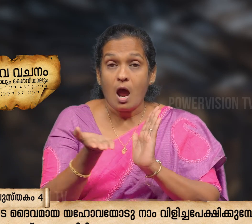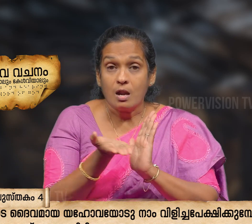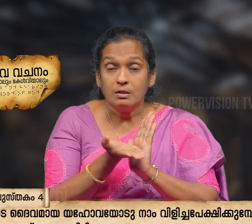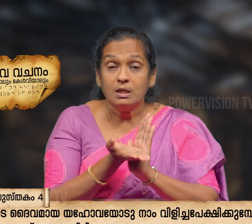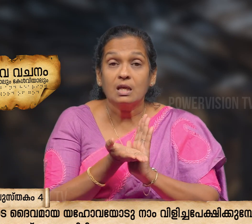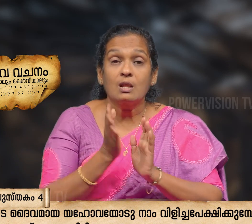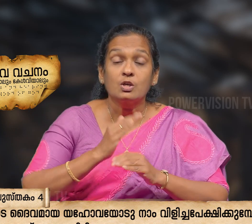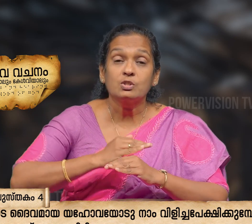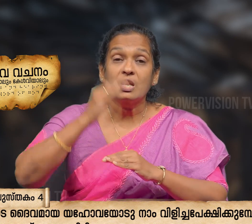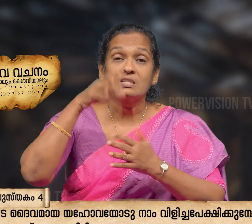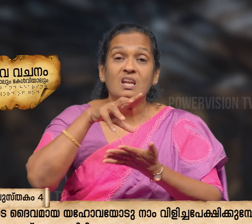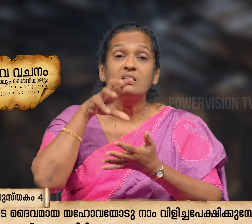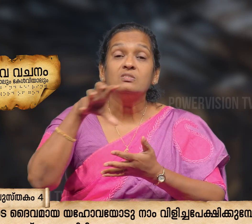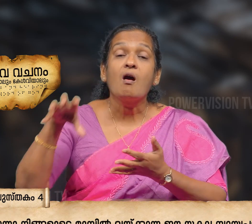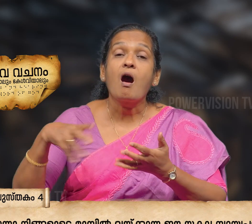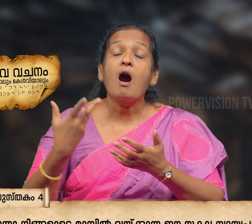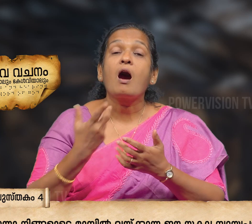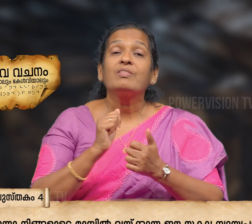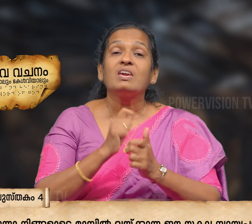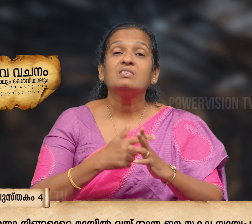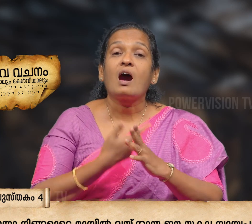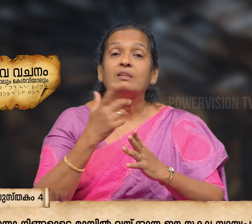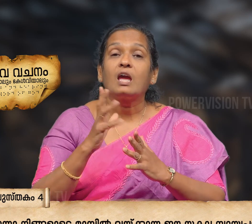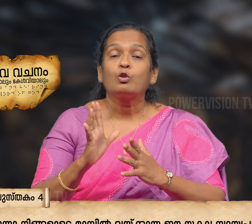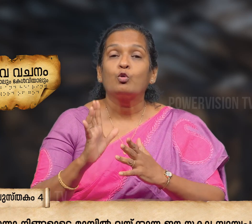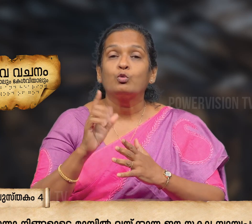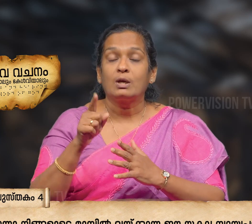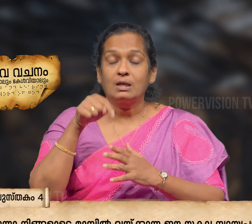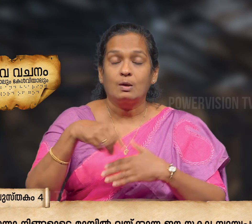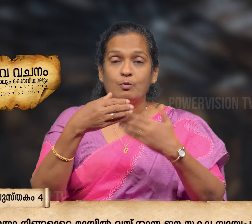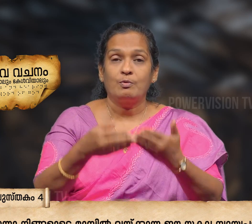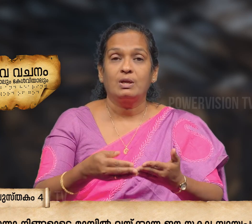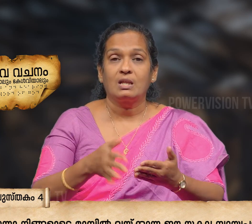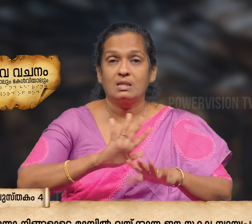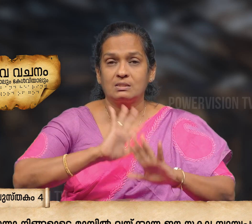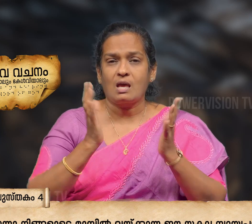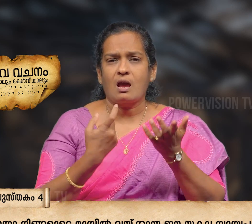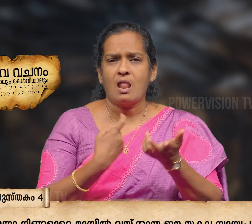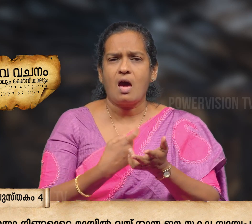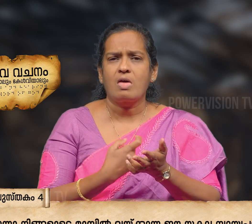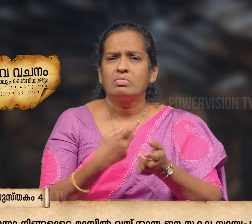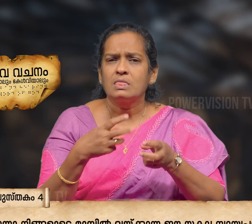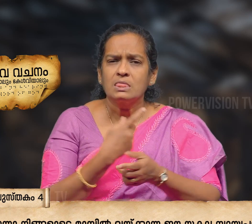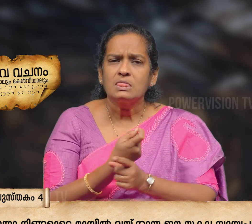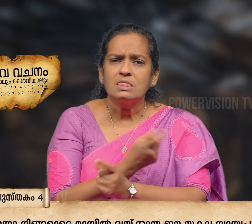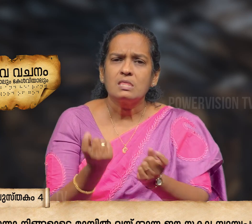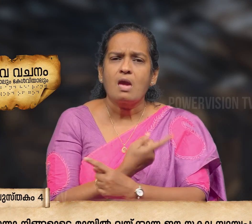ശ്രേഷ്ഠജാതി ഏതുള്ളൂ? ഞാൻ ഇന്ന് നിങ്ങളുടെ മുൻപിൽ വയ്ക്കുന്ന ഈ സകല ന്യായപ്രമാണവും പോലെ ഇത്ര